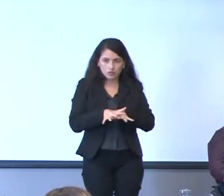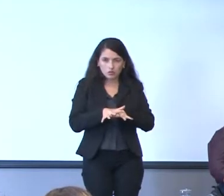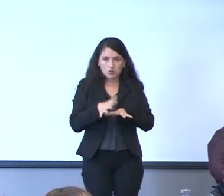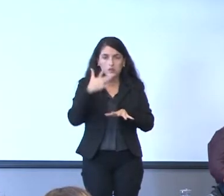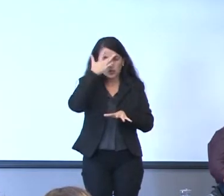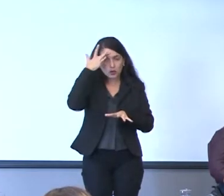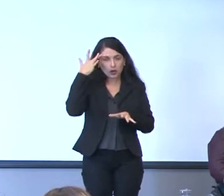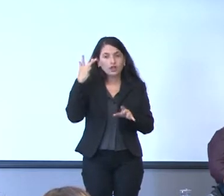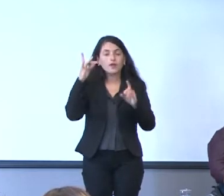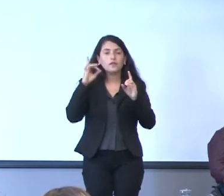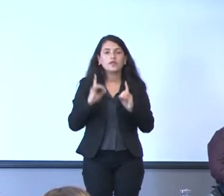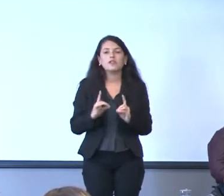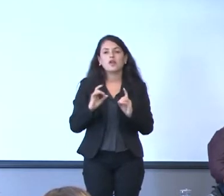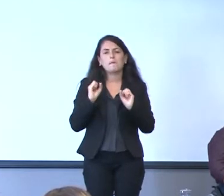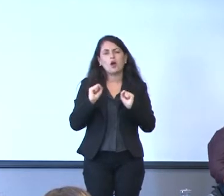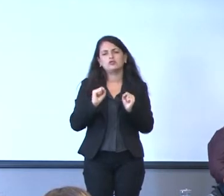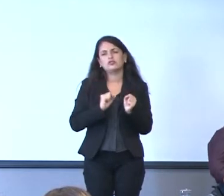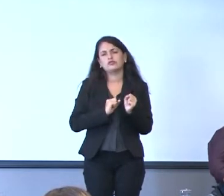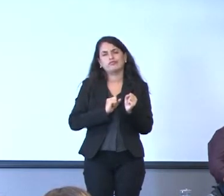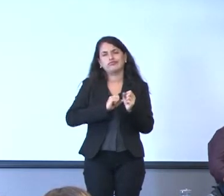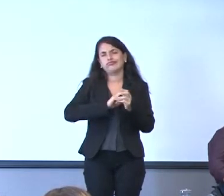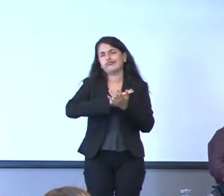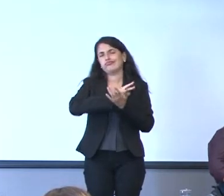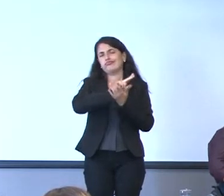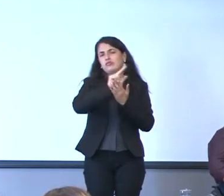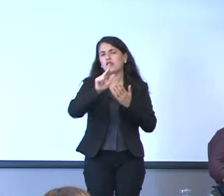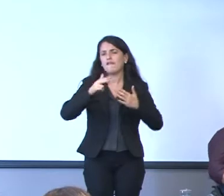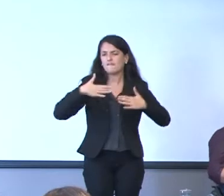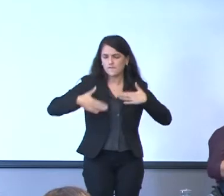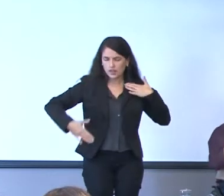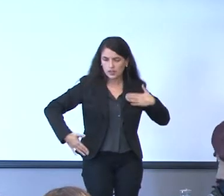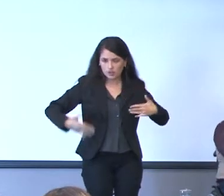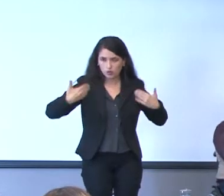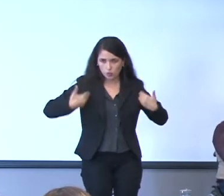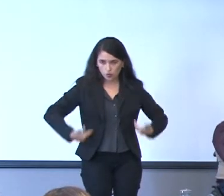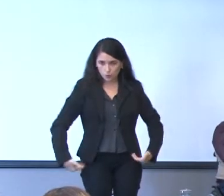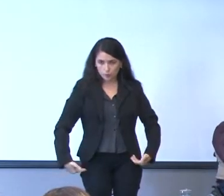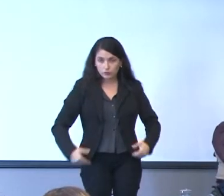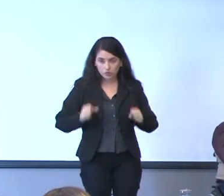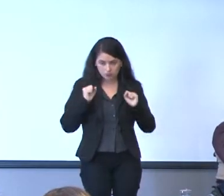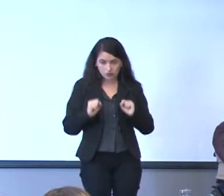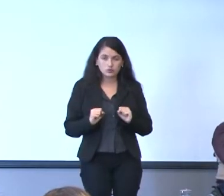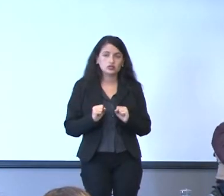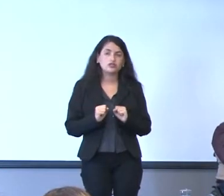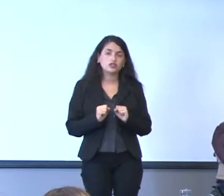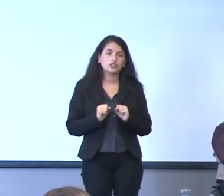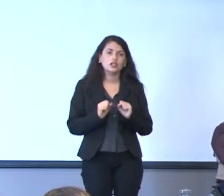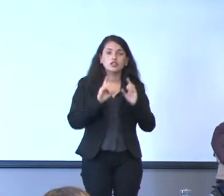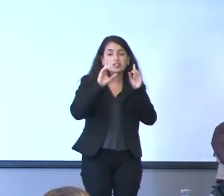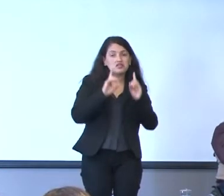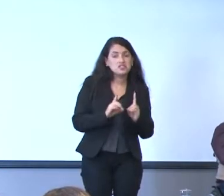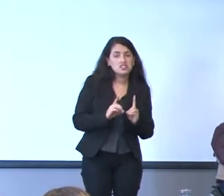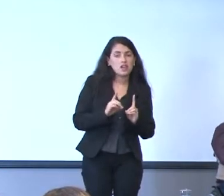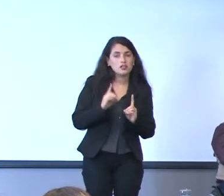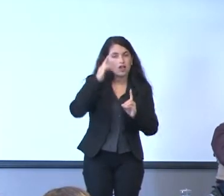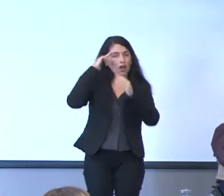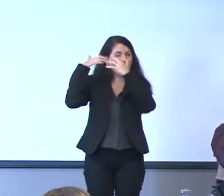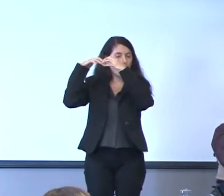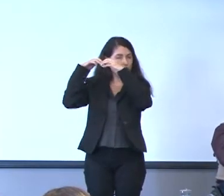deficiência. Essas deficiências podem ser de vários tipos, físicas, podem ser diferenças de ordem